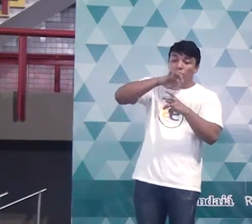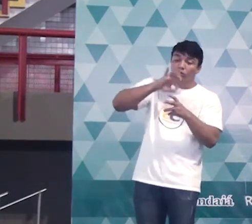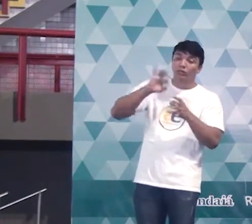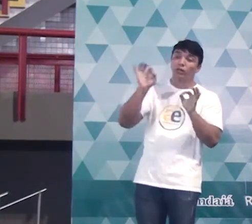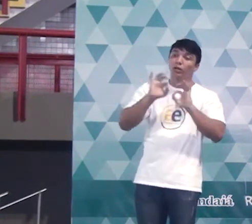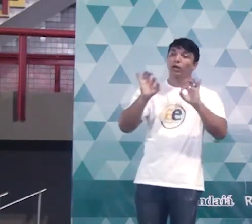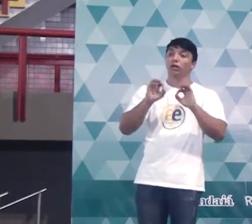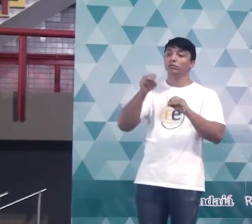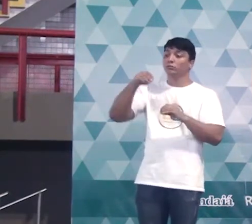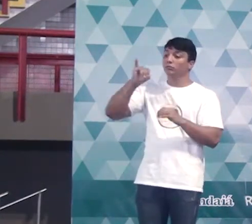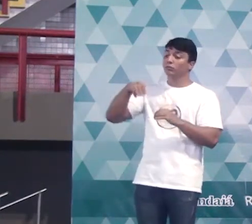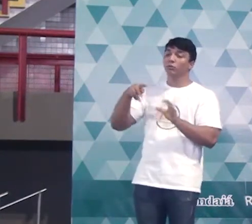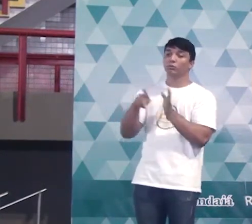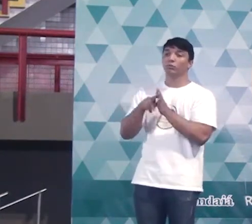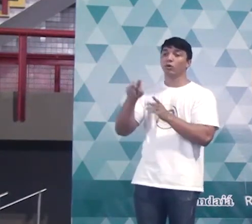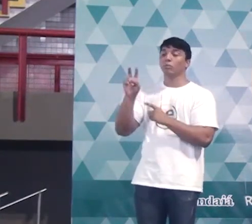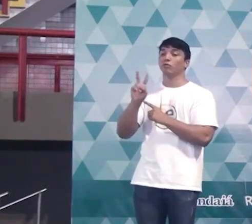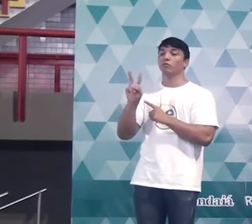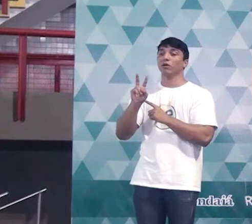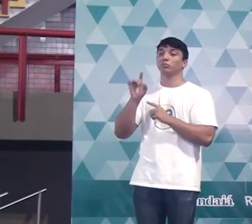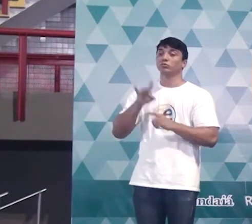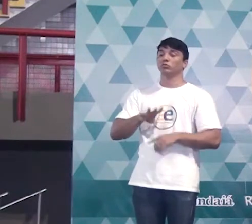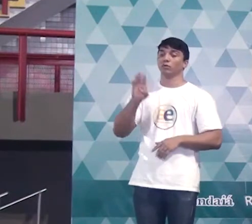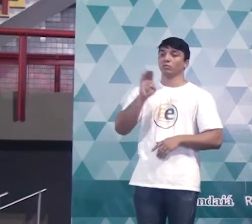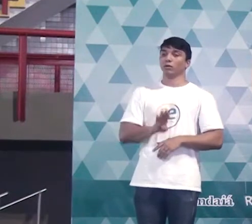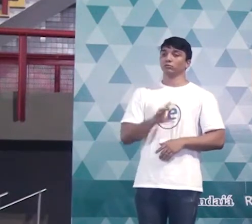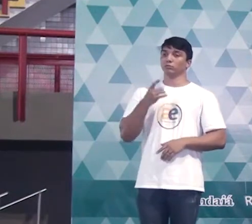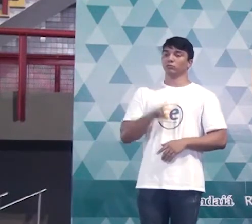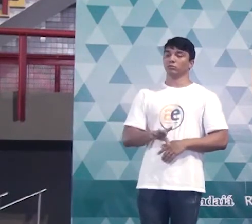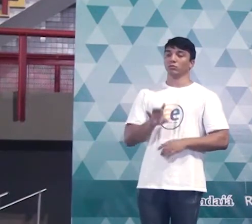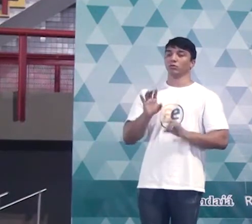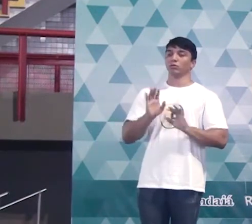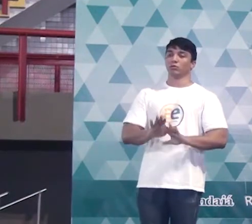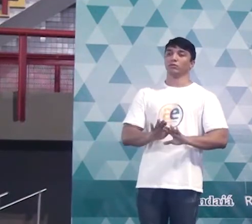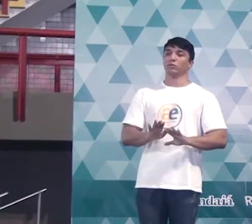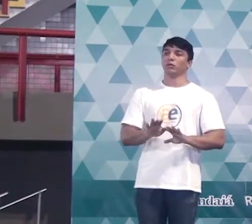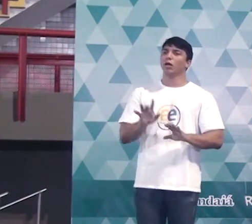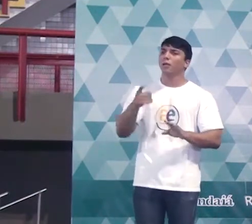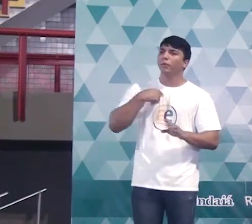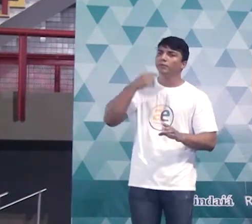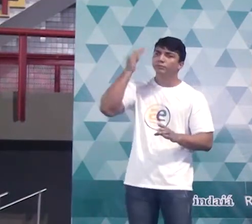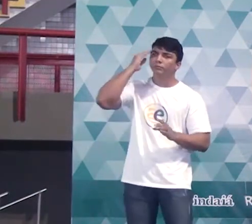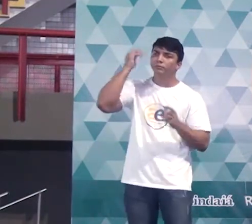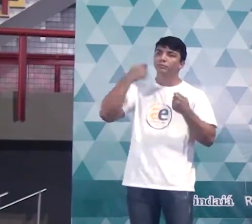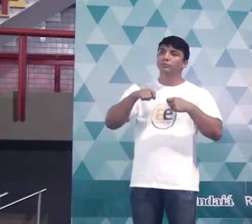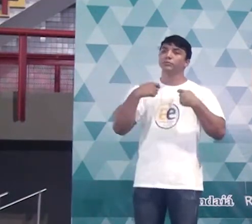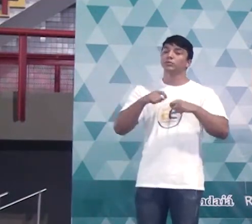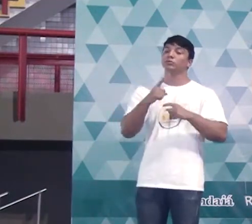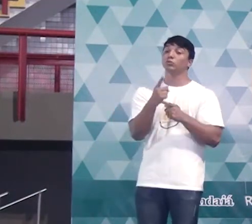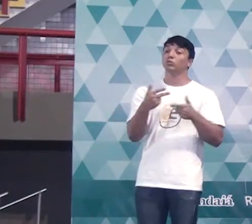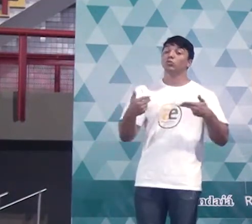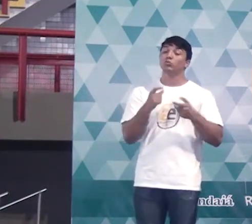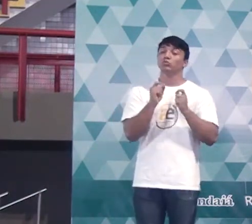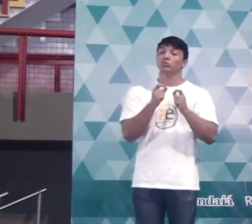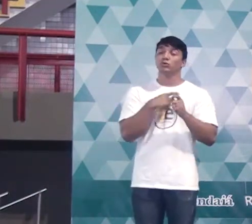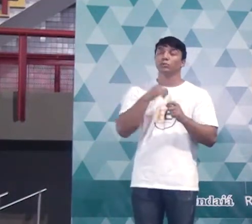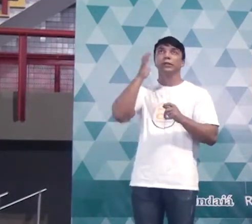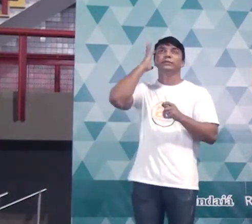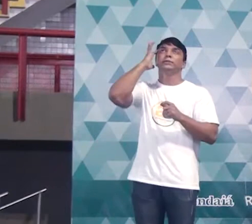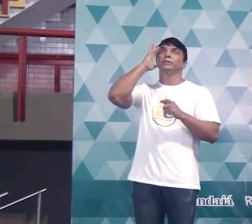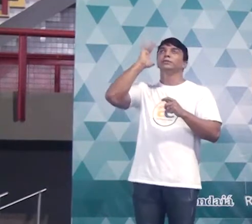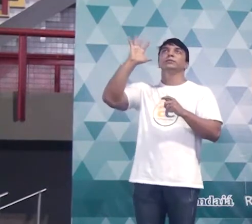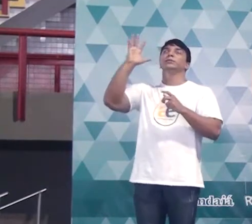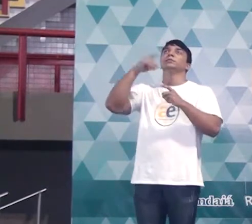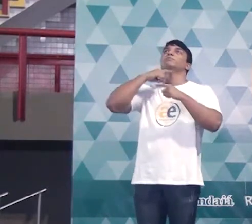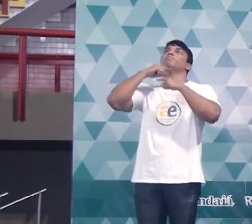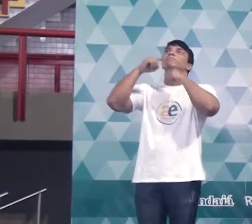o mim como sujeito de verbo. Só o Brasil. Agora você tem que entender uma coisa, né? Seria